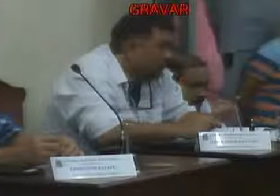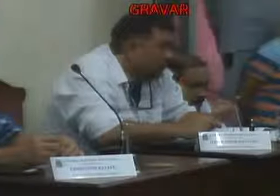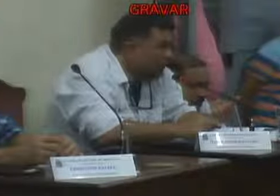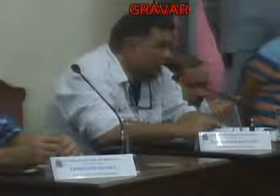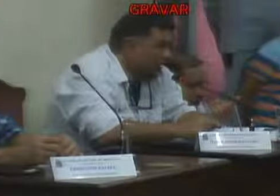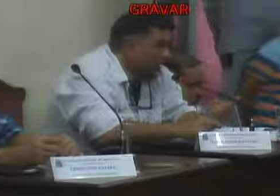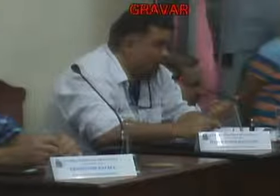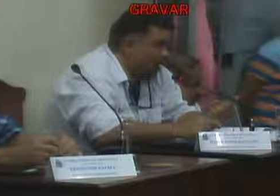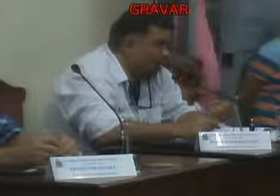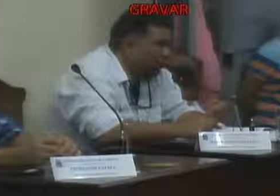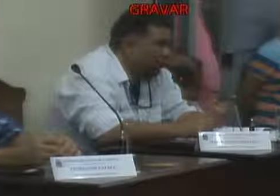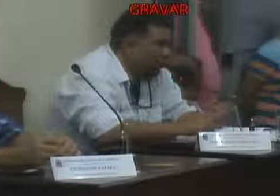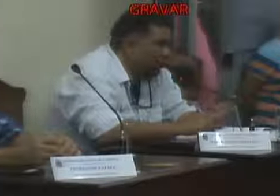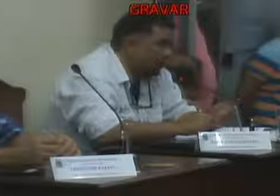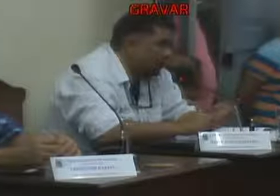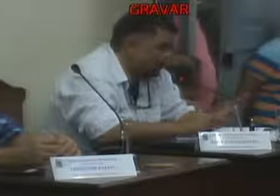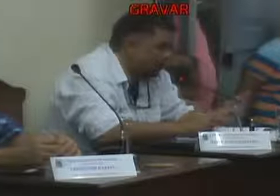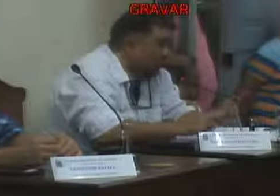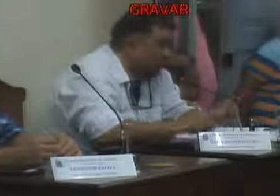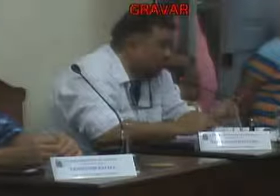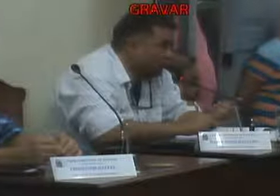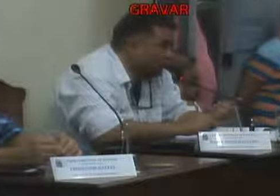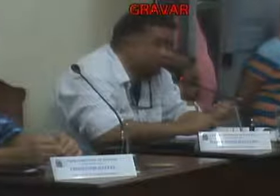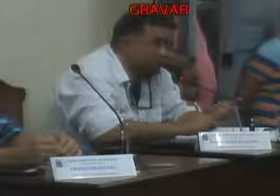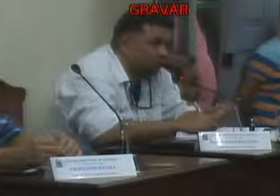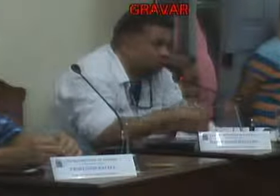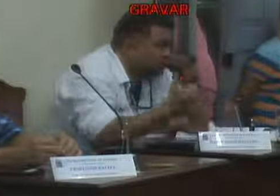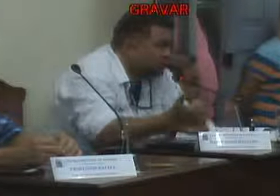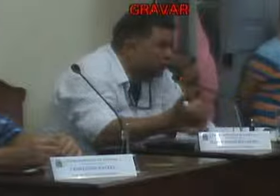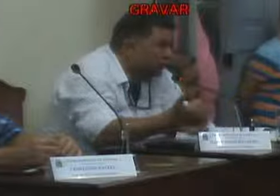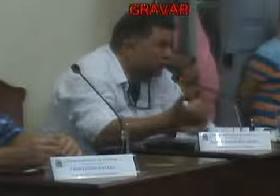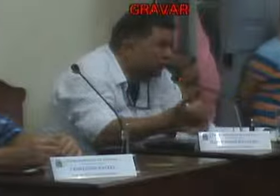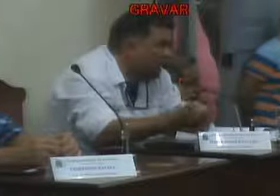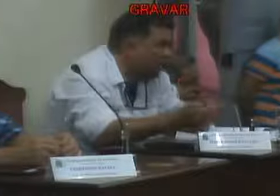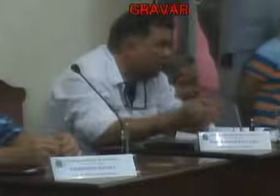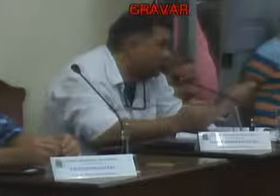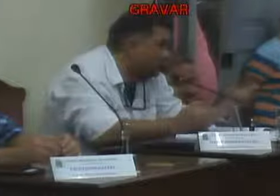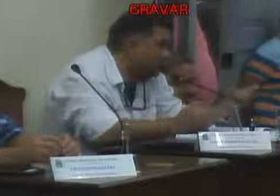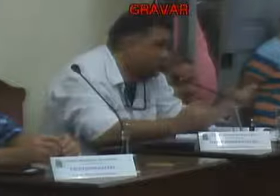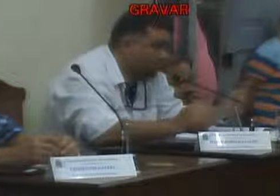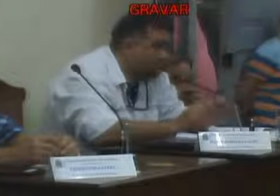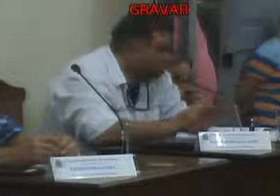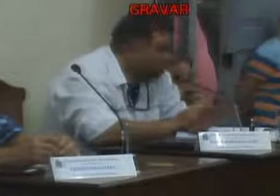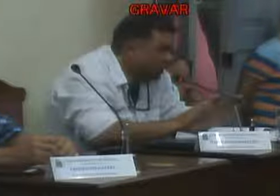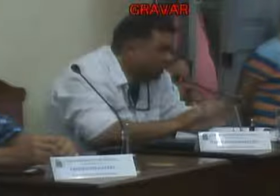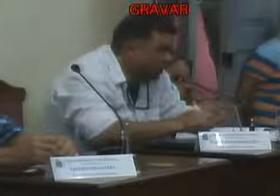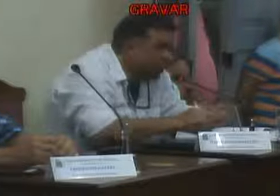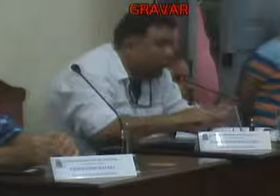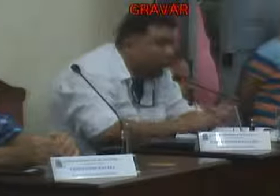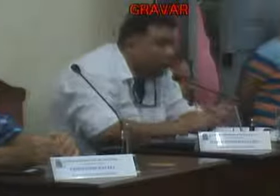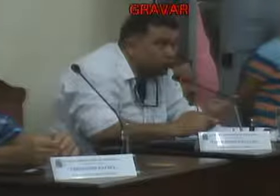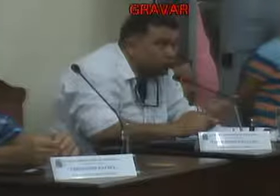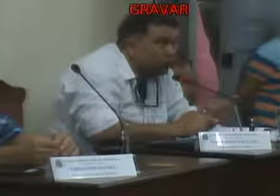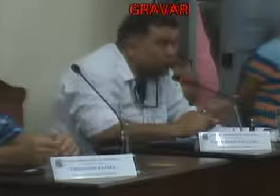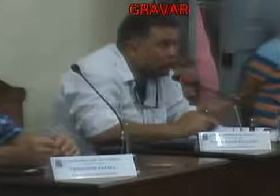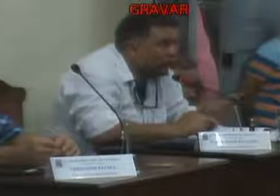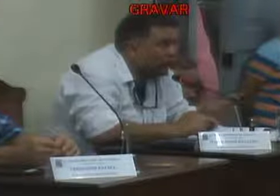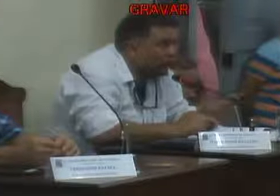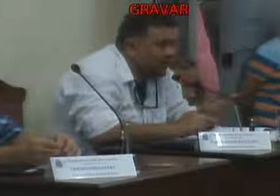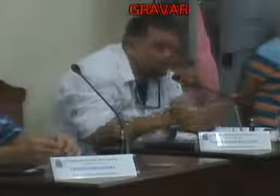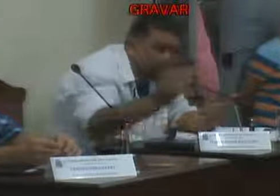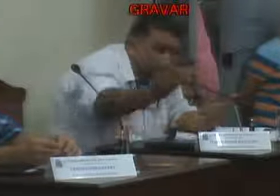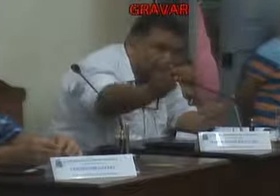que não houve isonomia, né, nos atos de ofício. Fez-se de um jeito num lugar, fez-se de outro no outro. Tem um critério subjetivo